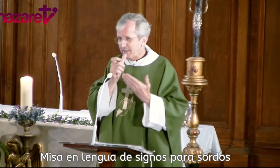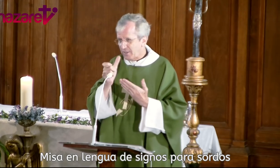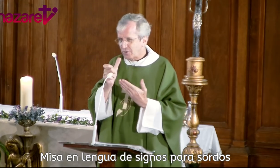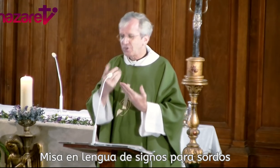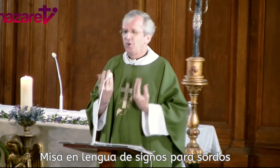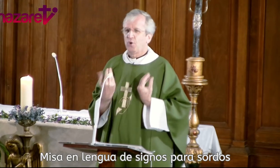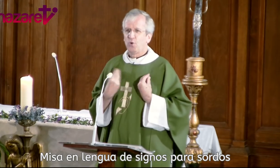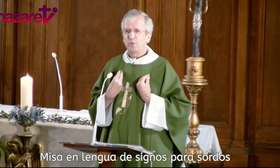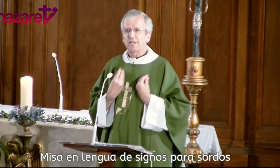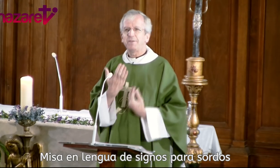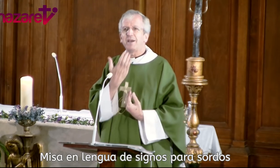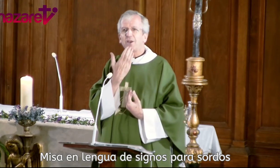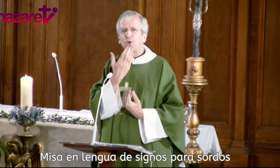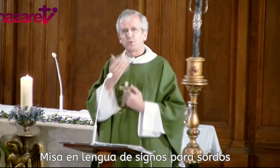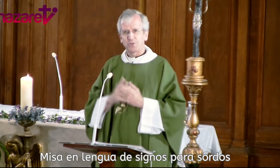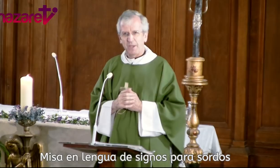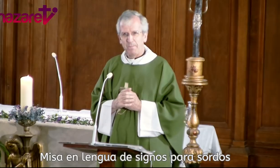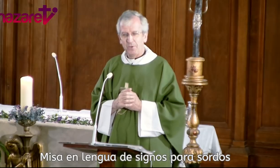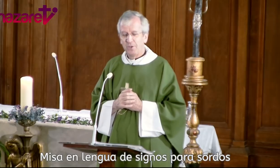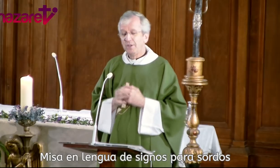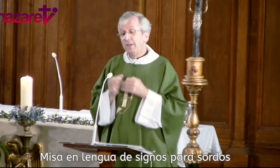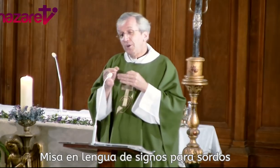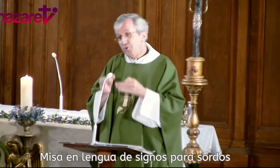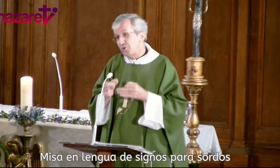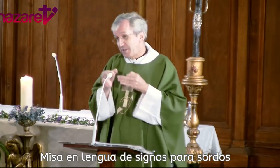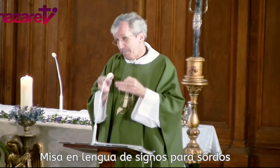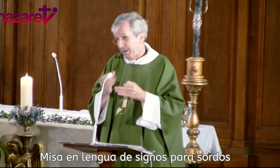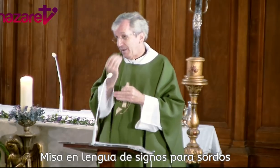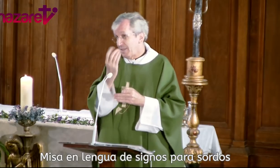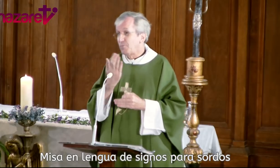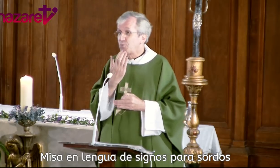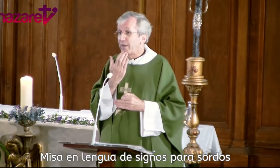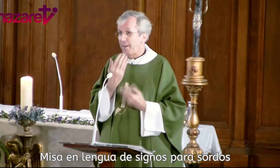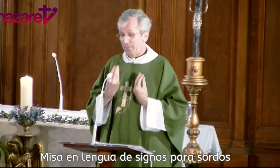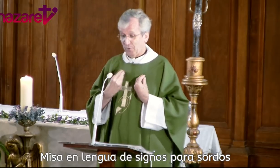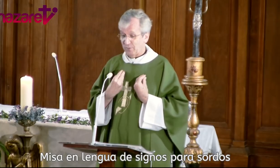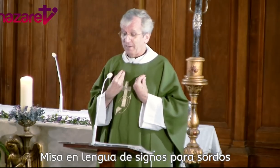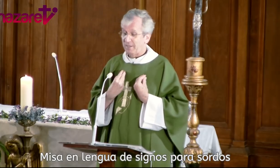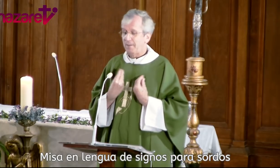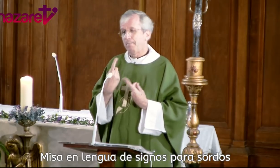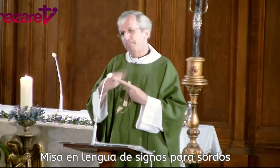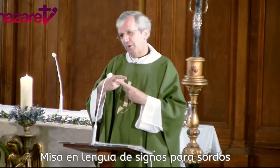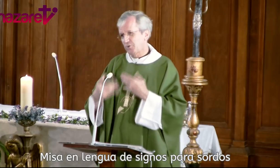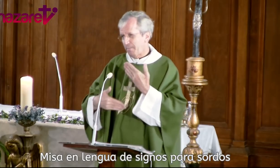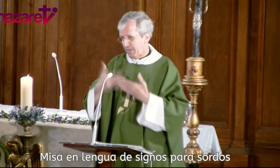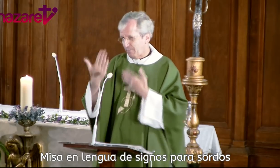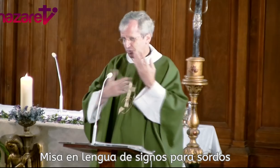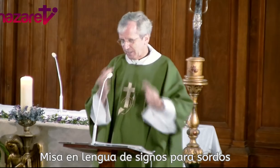Dios con nuestra vida, con nuestro ejemplo. No siempre damos buen ejemplo con nuestra vida, por eso empezamos nuestra